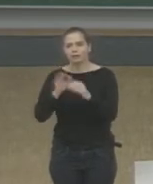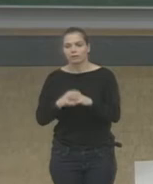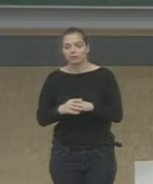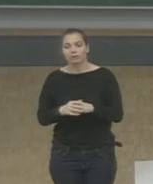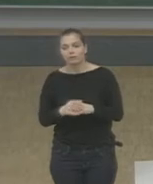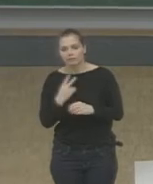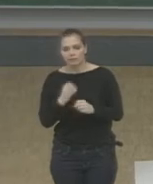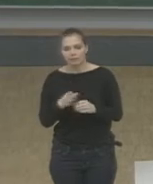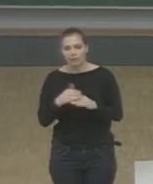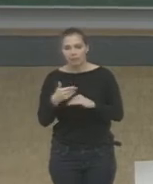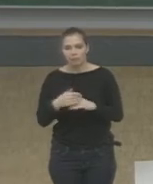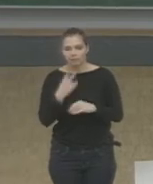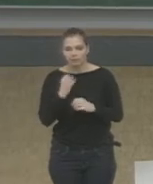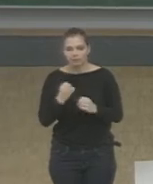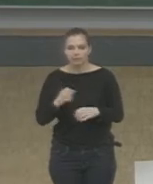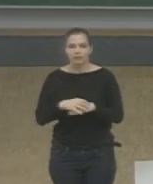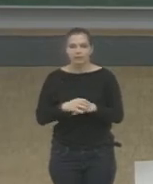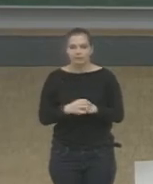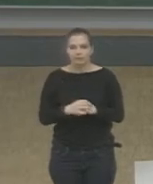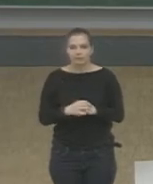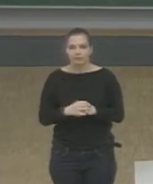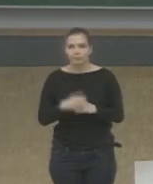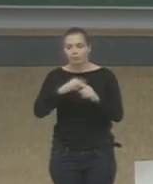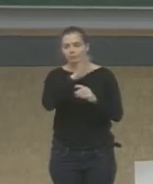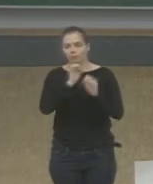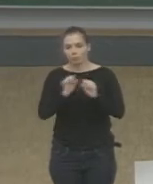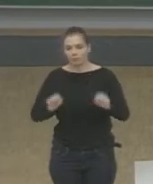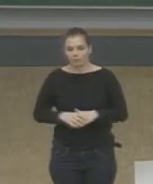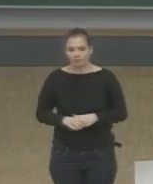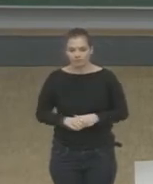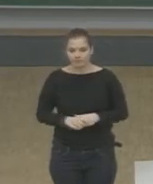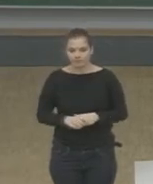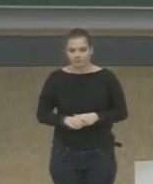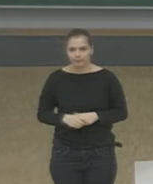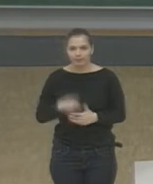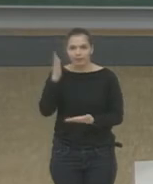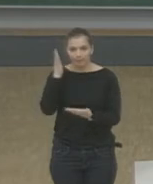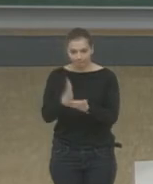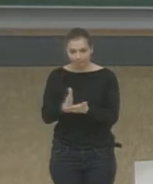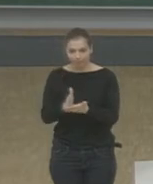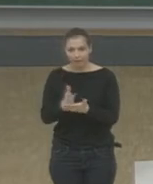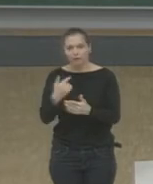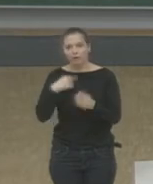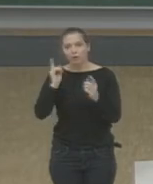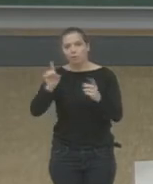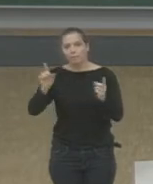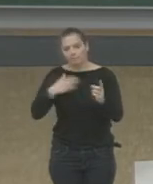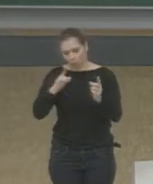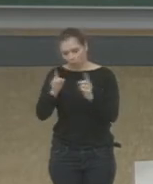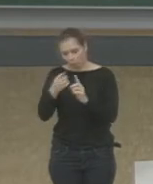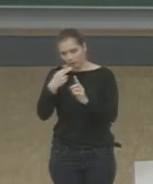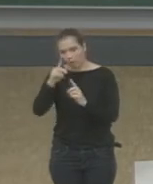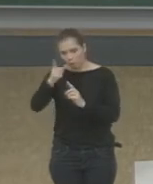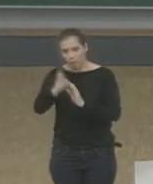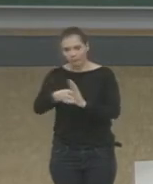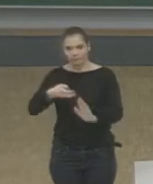verantwortlich gemachten Kompetenzen gehen. Zum Schluss reformuliere ich dann meine kurze Antwort noch einmal und beschließe